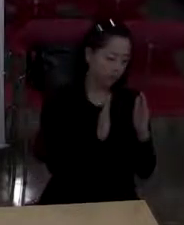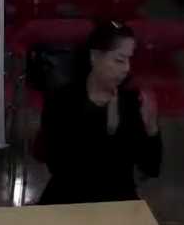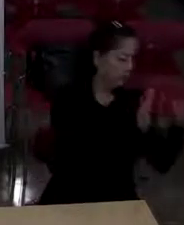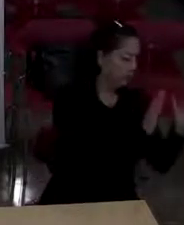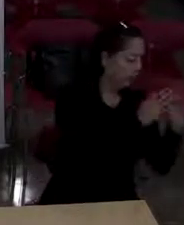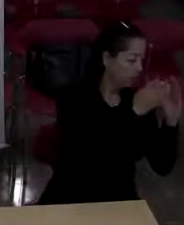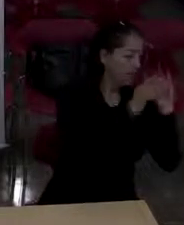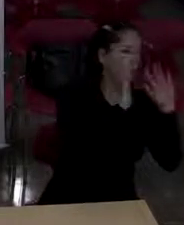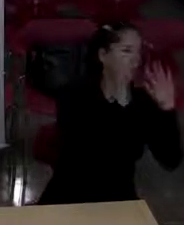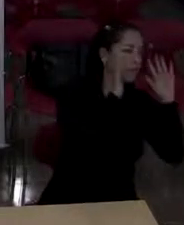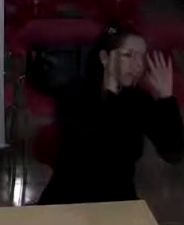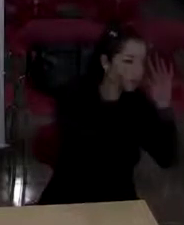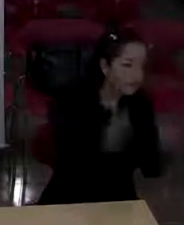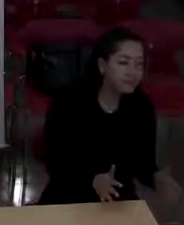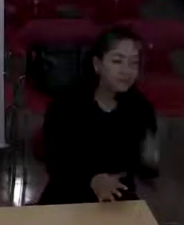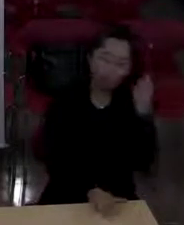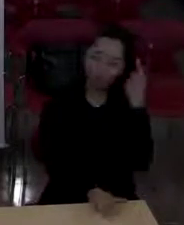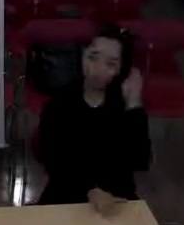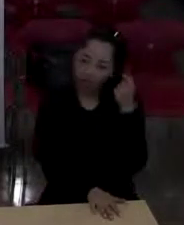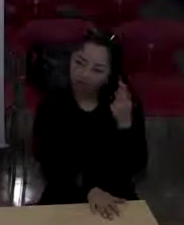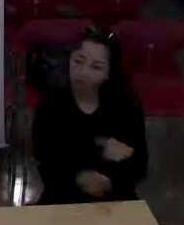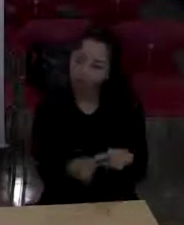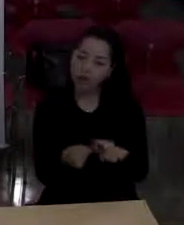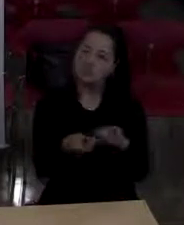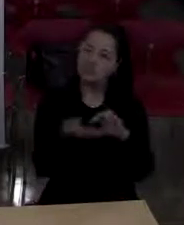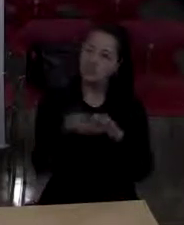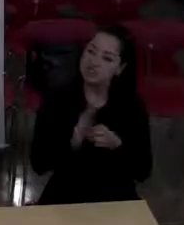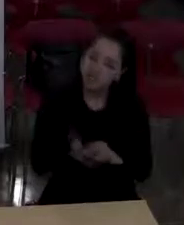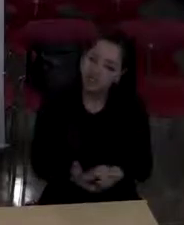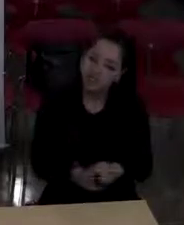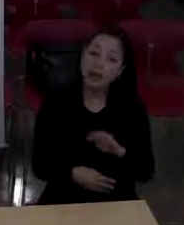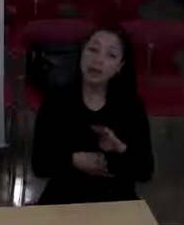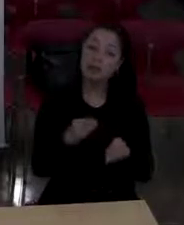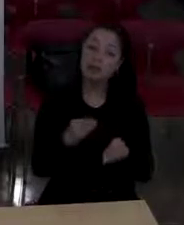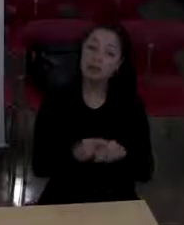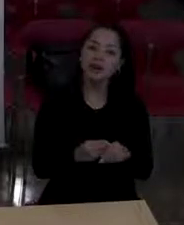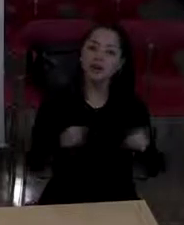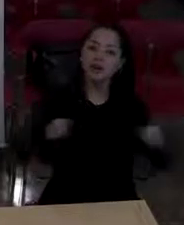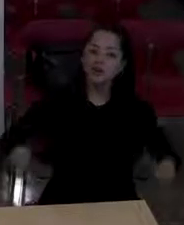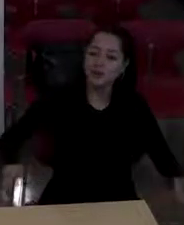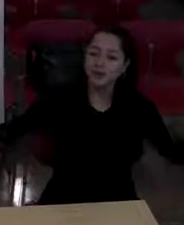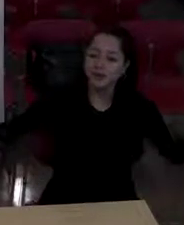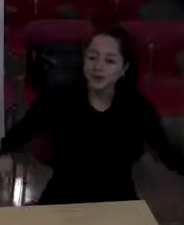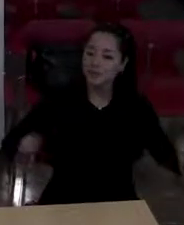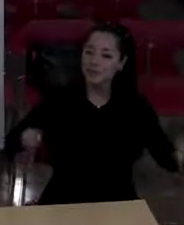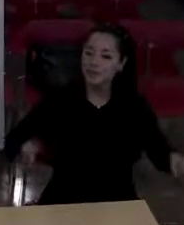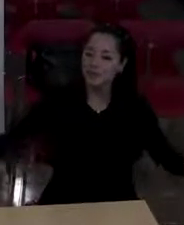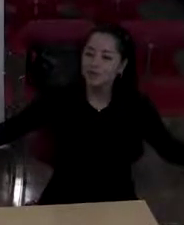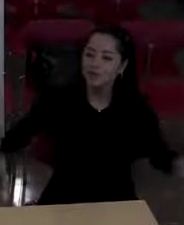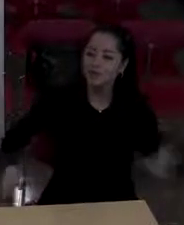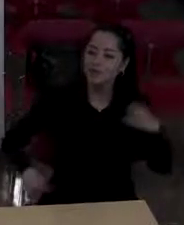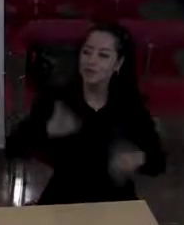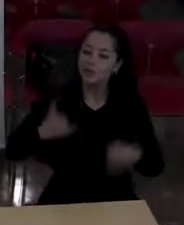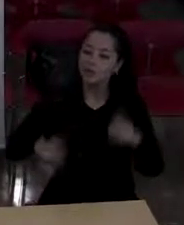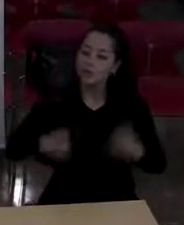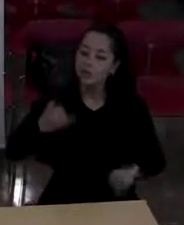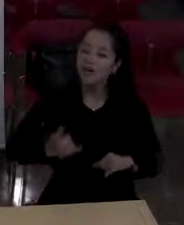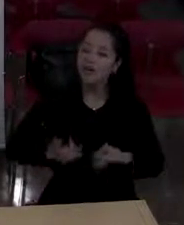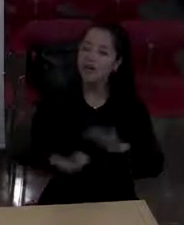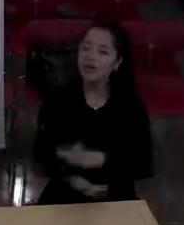sintácticas. Comprenden rondas, poemas y juegan con el lenguaje a través del disfrute de la literatura,